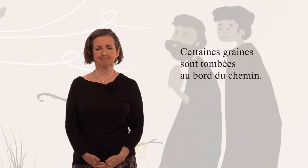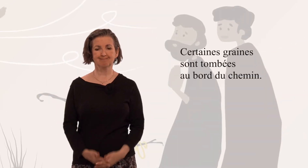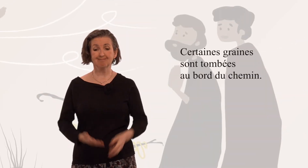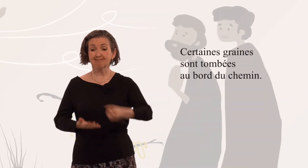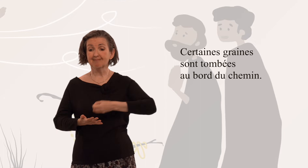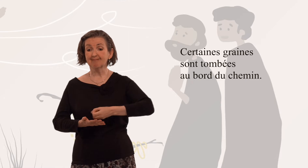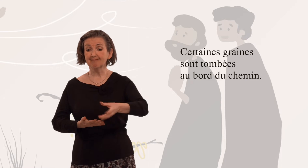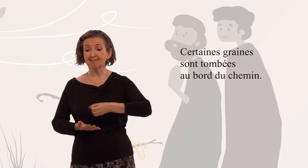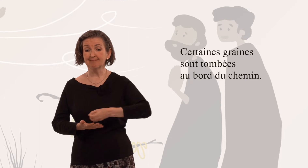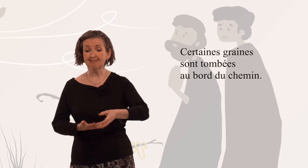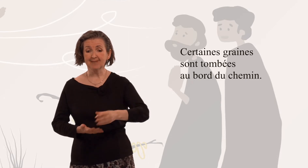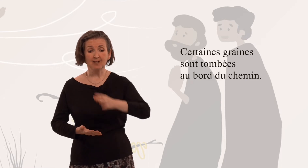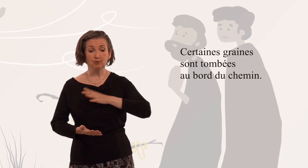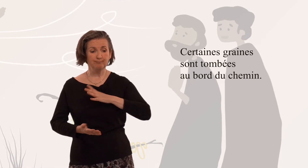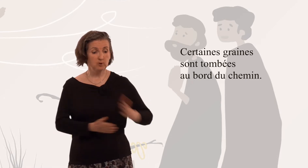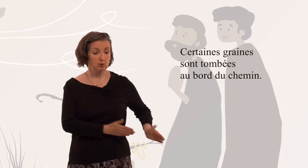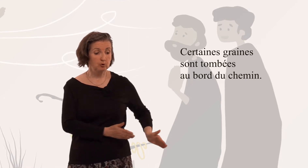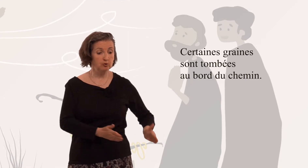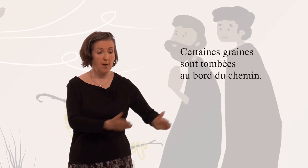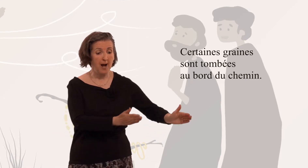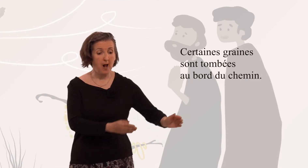Certaines graines sont tombées au bord du chemin.